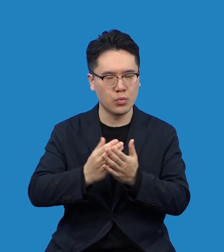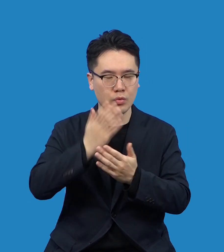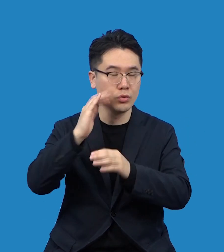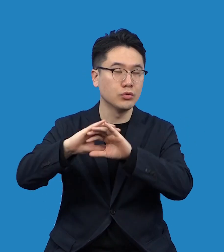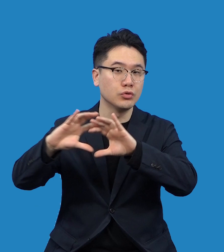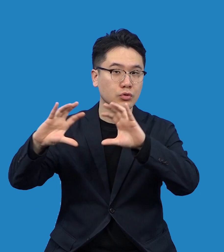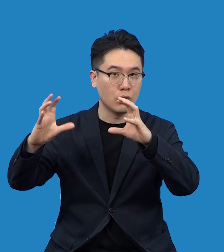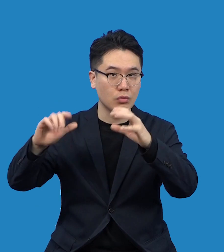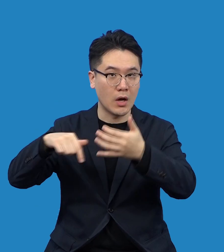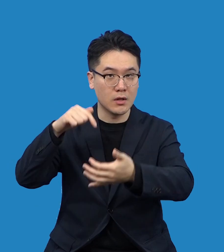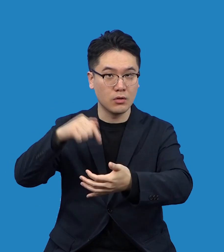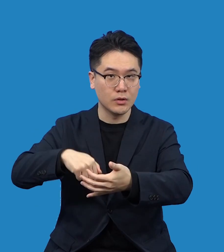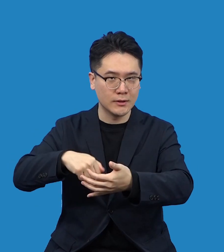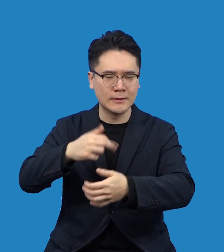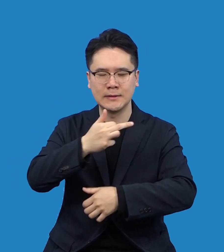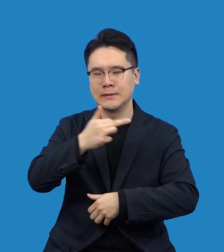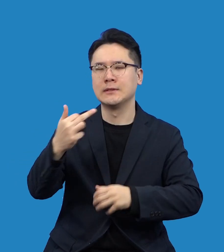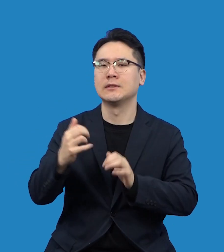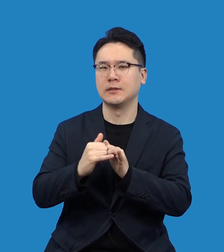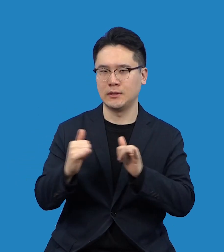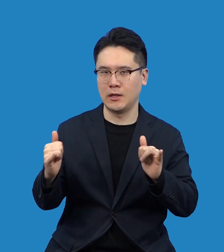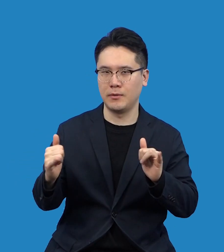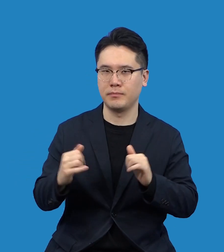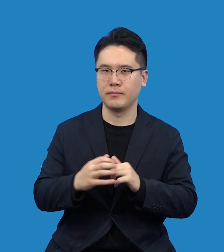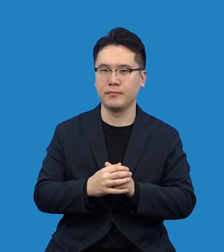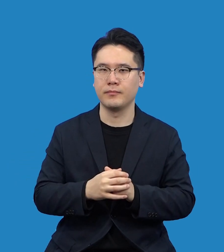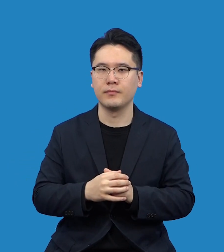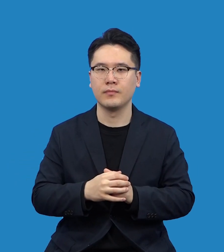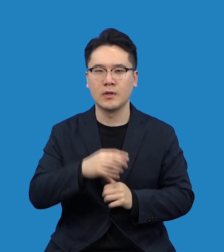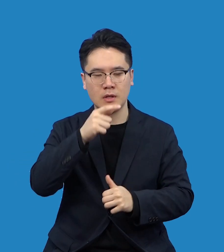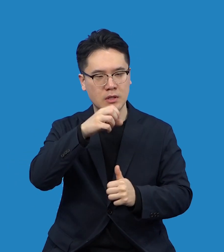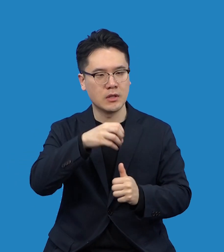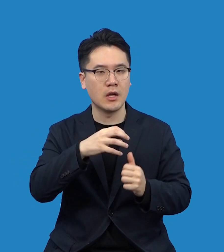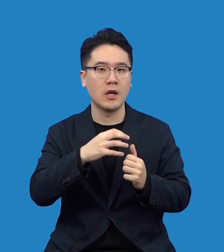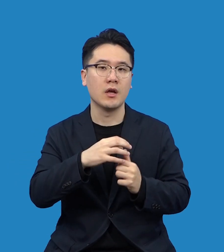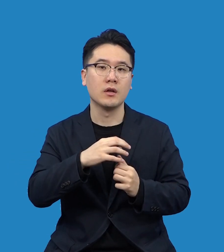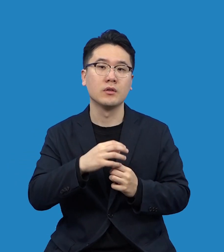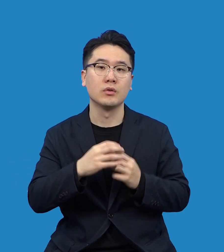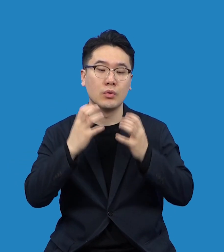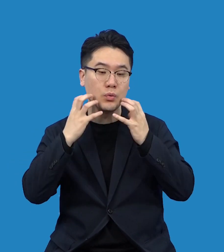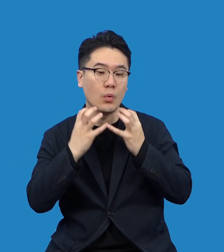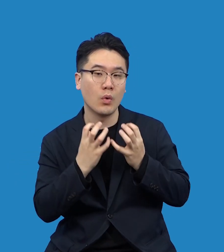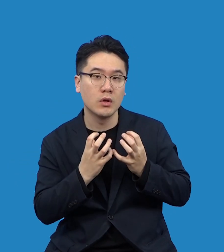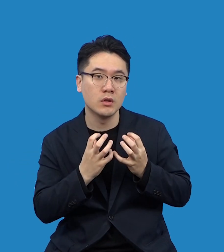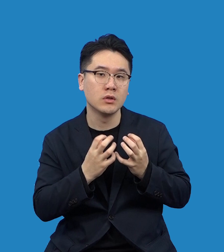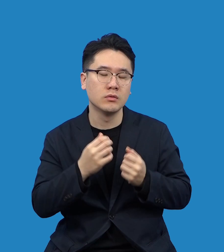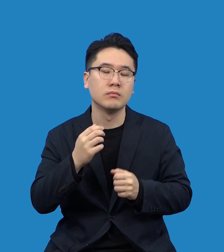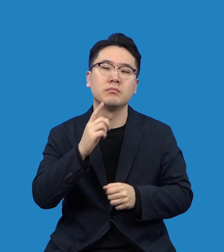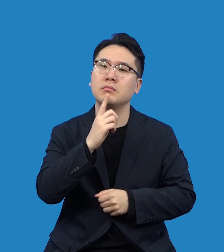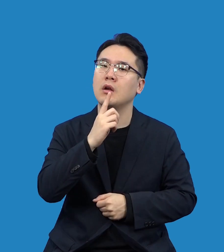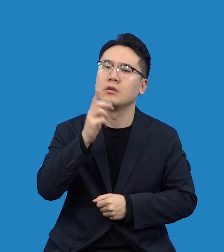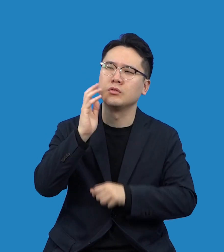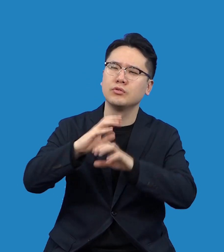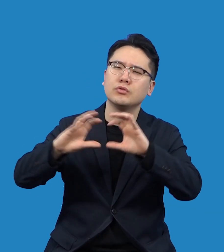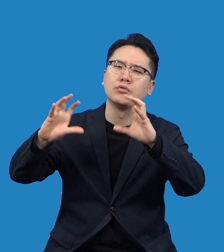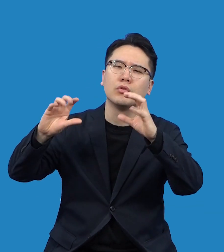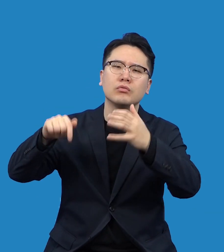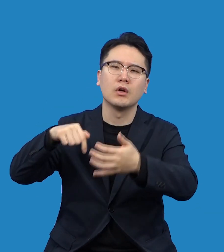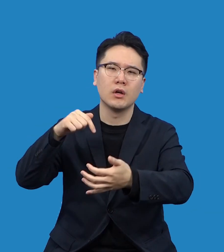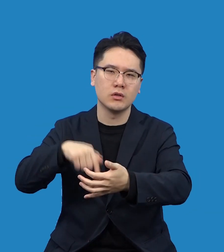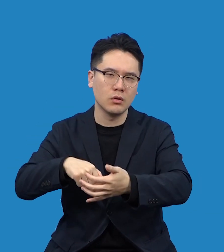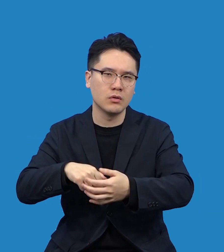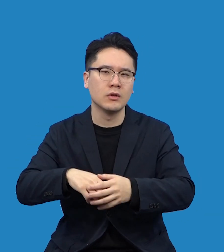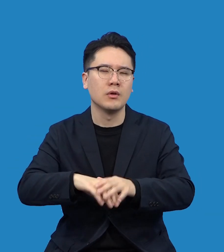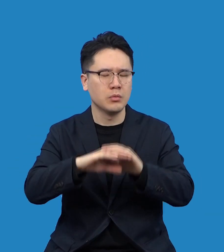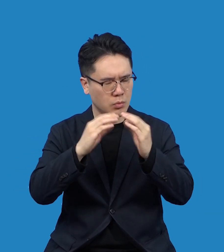세례 요한이 여자가 낳은 자 중에 가장 큰 자지만 천국에서는 가장 작은 자다. 이 얘기는 뭡니까? 가장 모두가